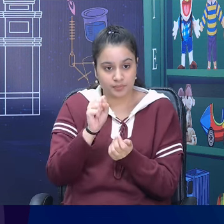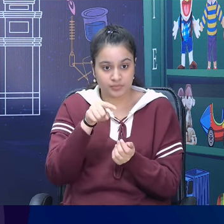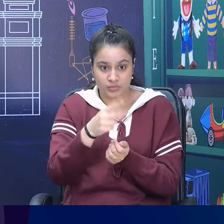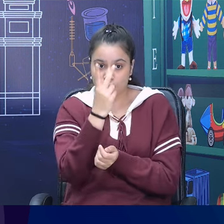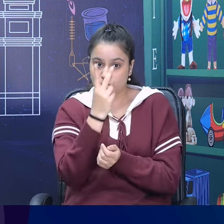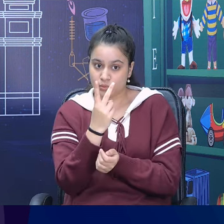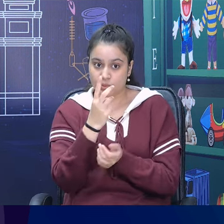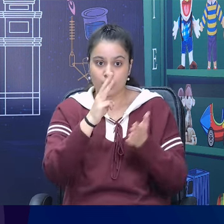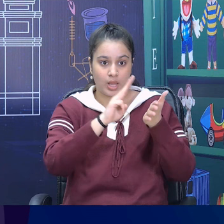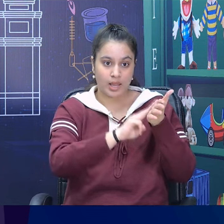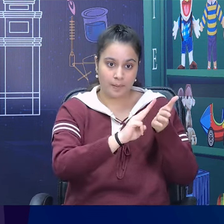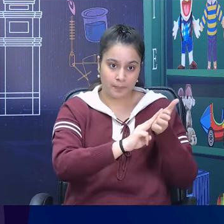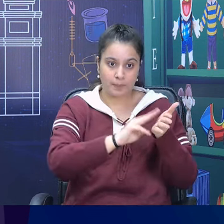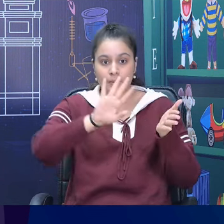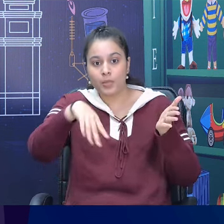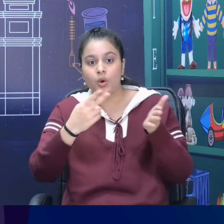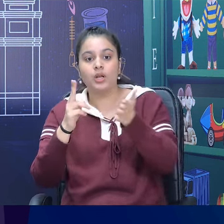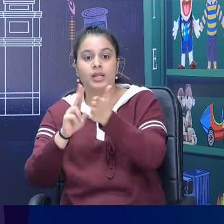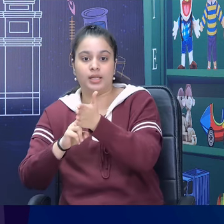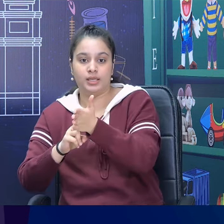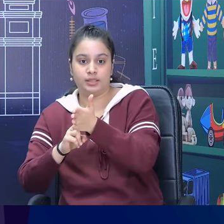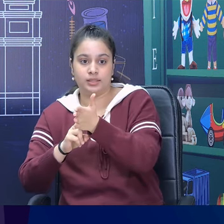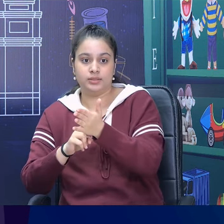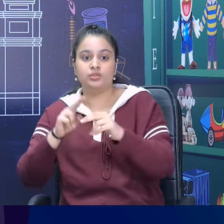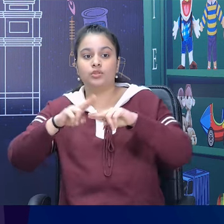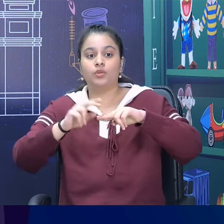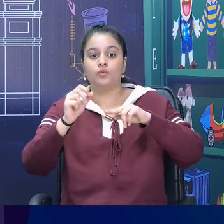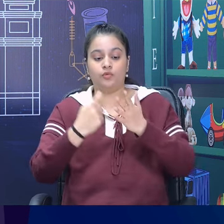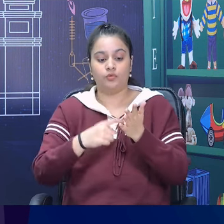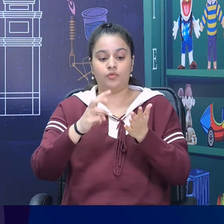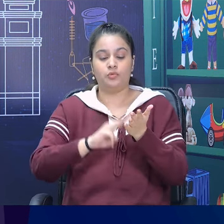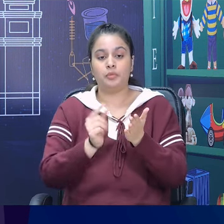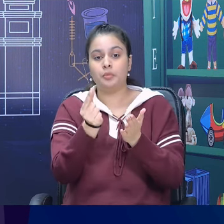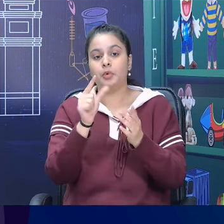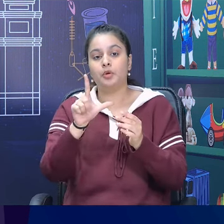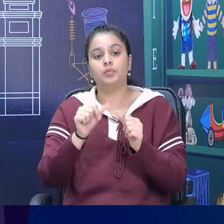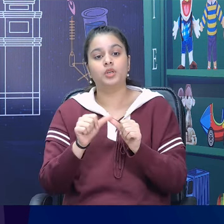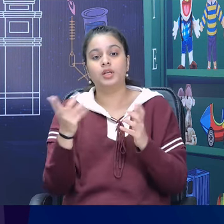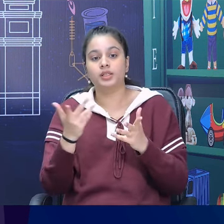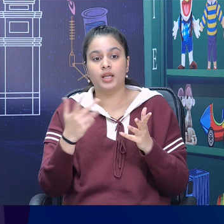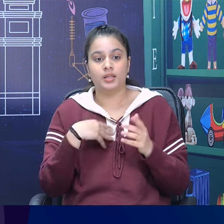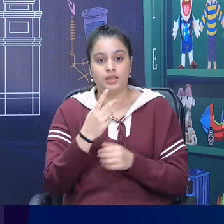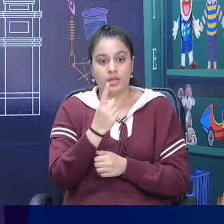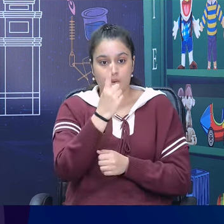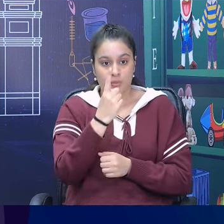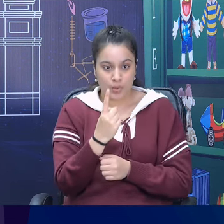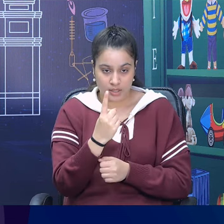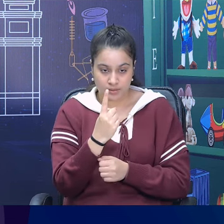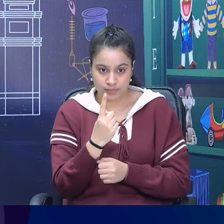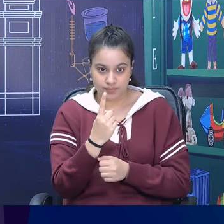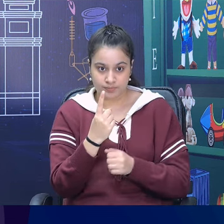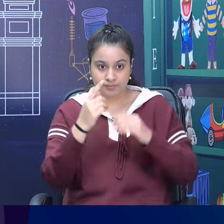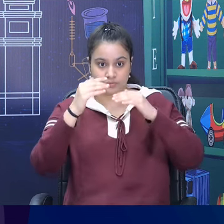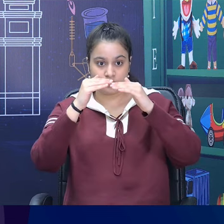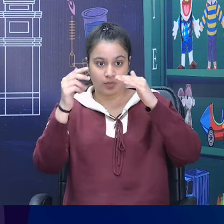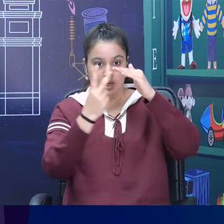लेते हैं m और n देन हम फॉर्मूला अप्लाई करेंगे मिड वैल्यू फॉर्मूला दैट इज m + n / 2 इस फॉर्मूले